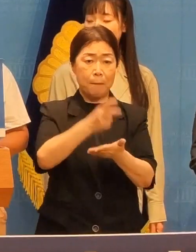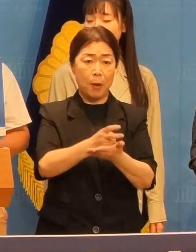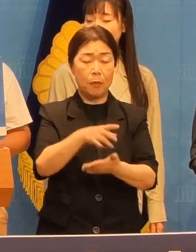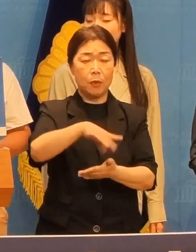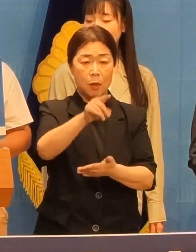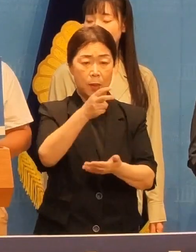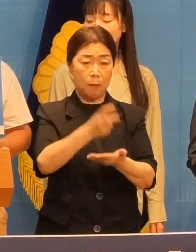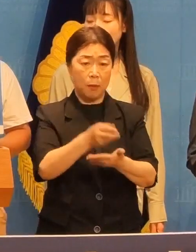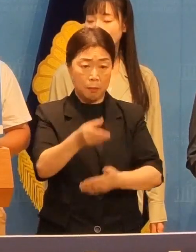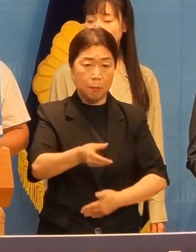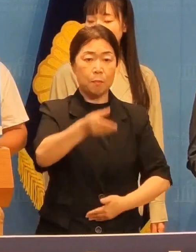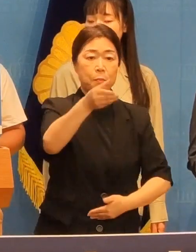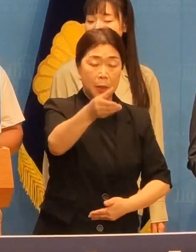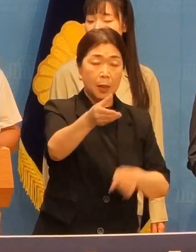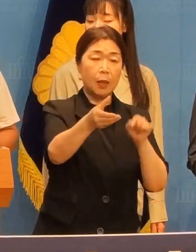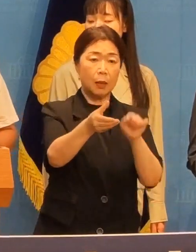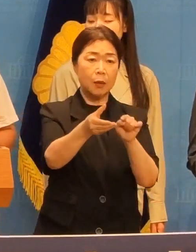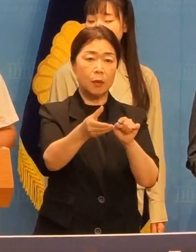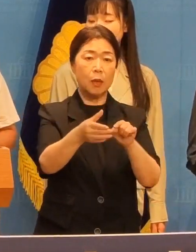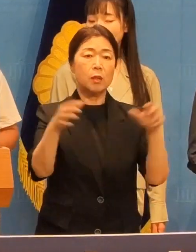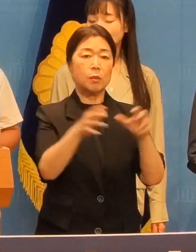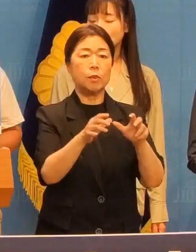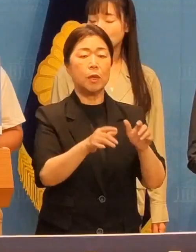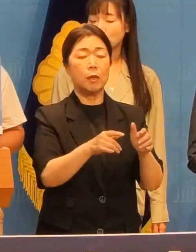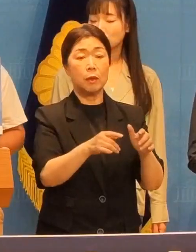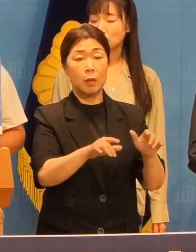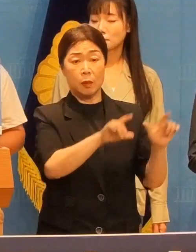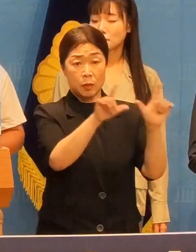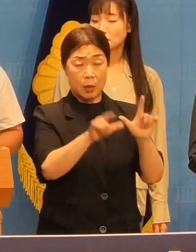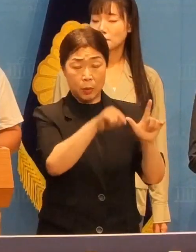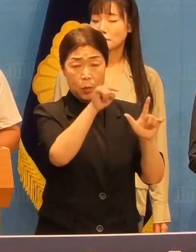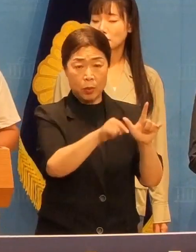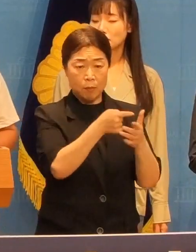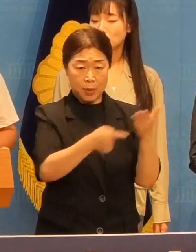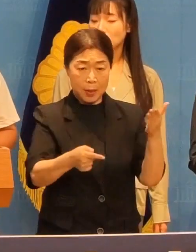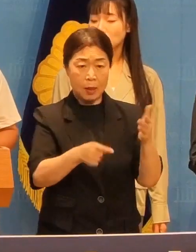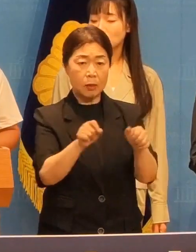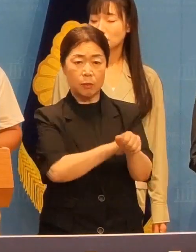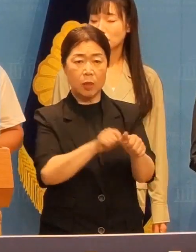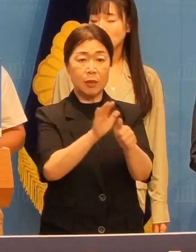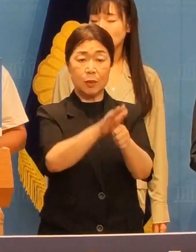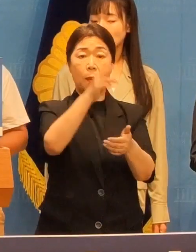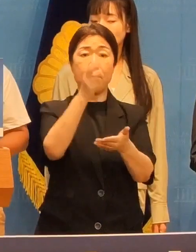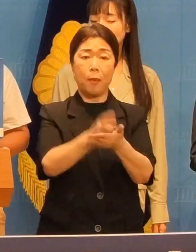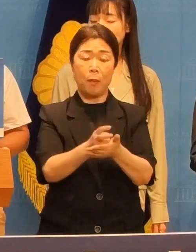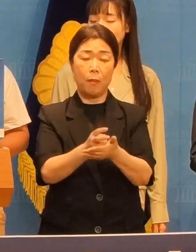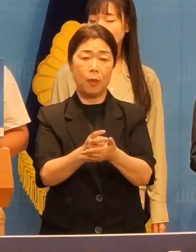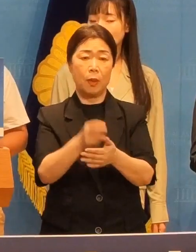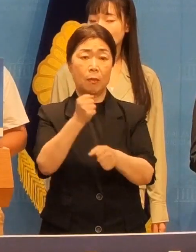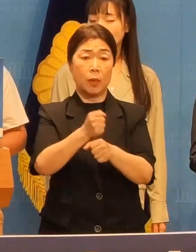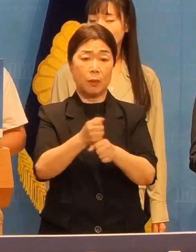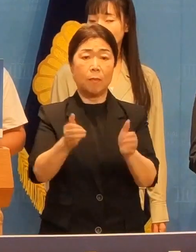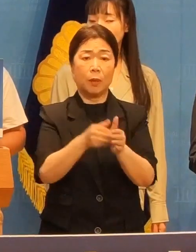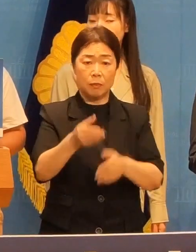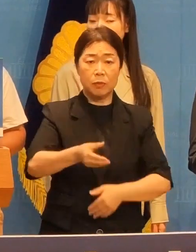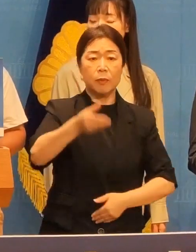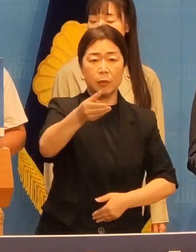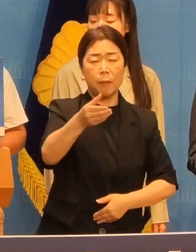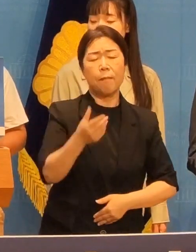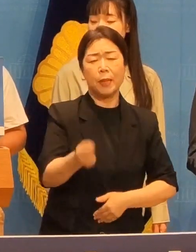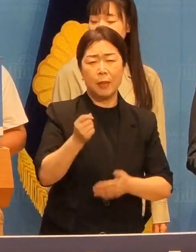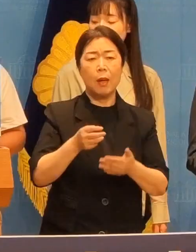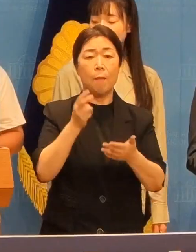발걸음이 될 집단 수용시설 피해 생존인 지원 특별법을 제정했고 하루빨리 통과될 수